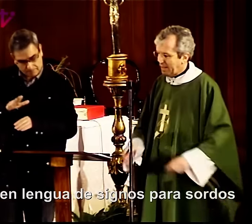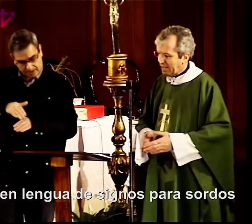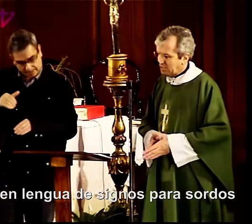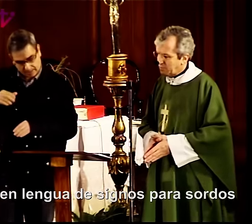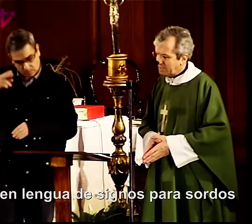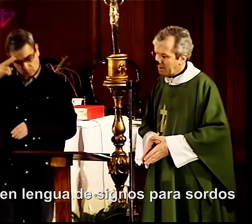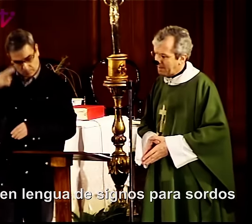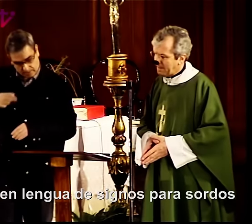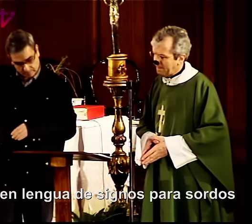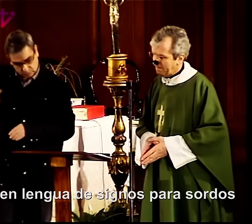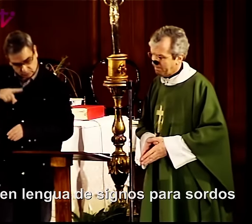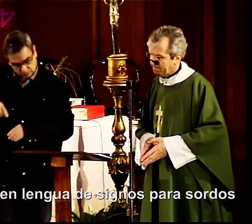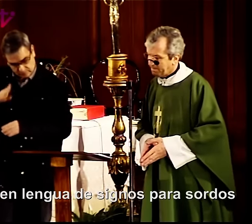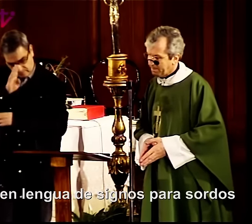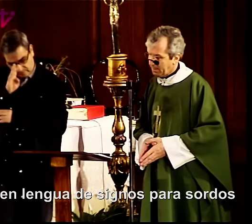se observen